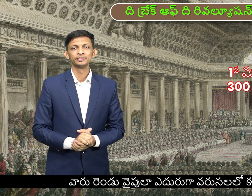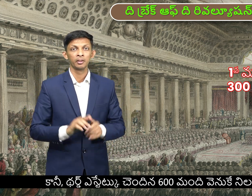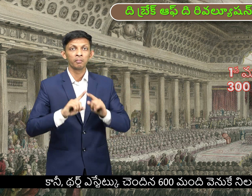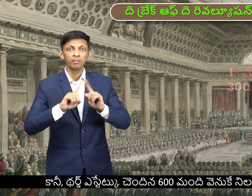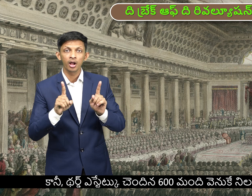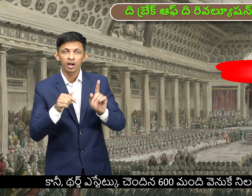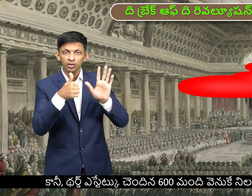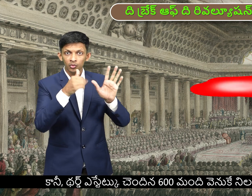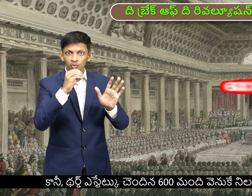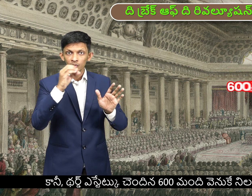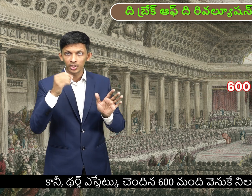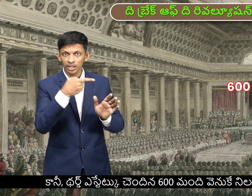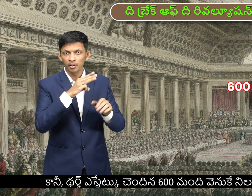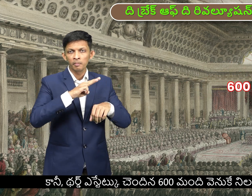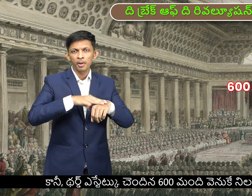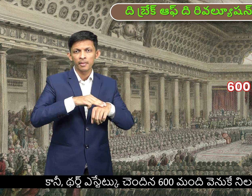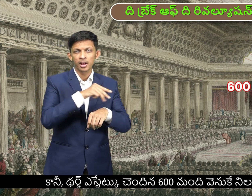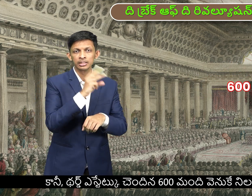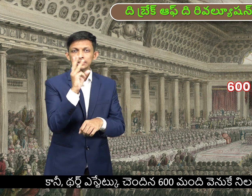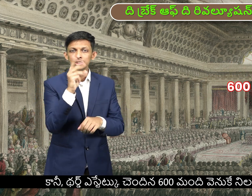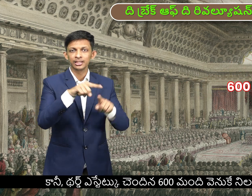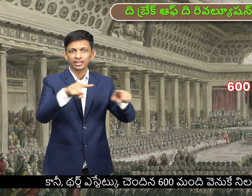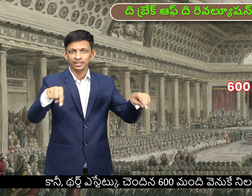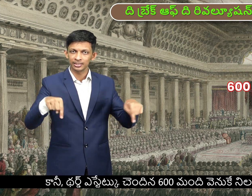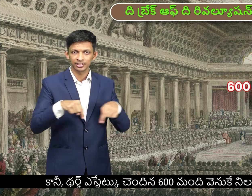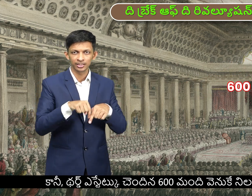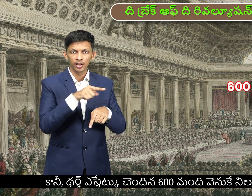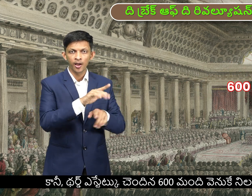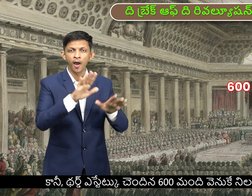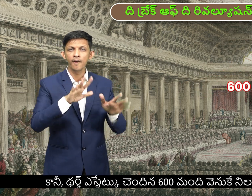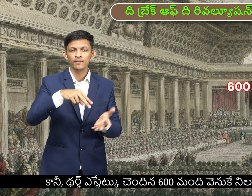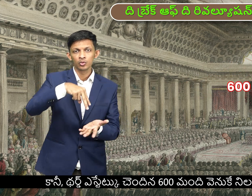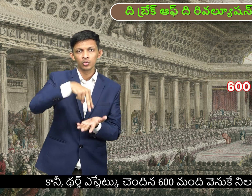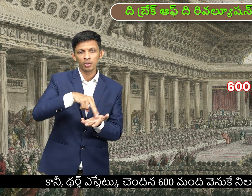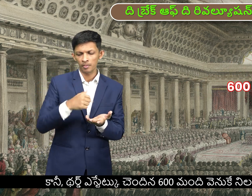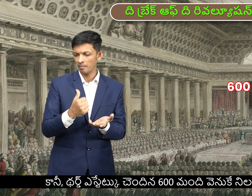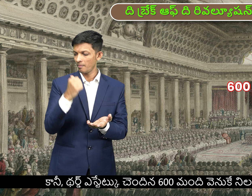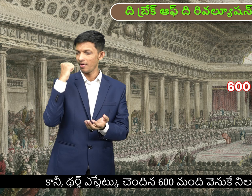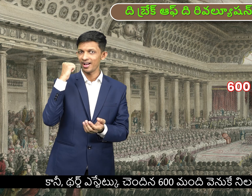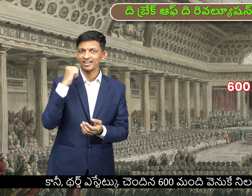కానీ థర్డ్ ఎస్టేట్కు చెందిన 600 మంది వెనకే నిలబడాల్సి వచ్చింది.